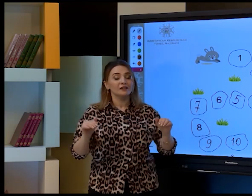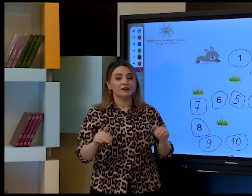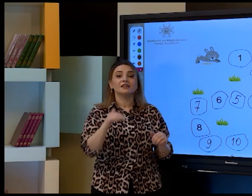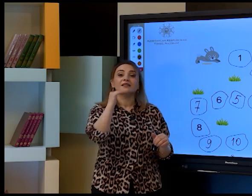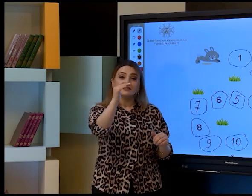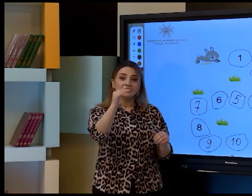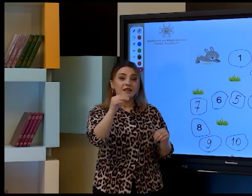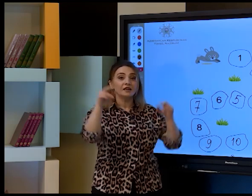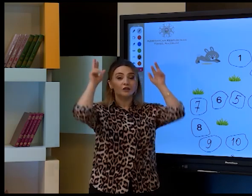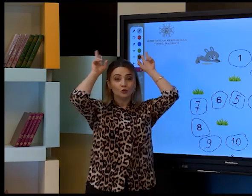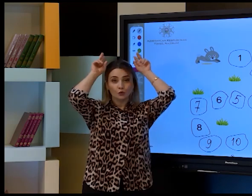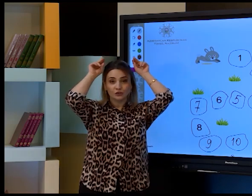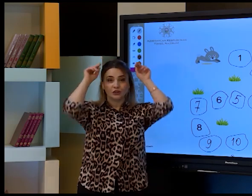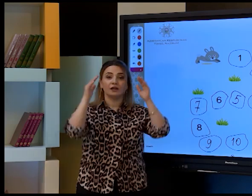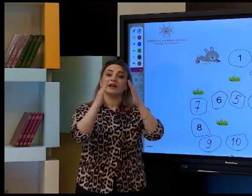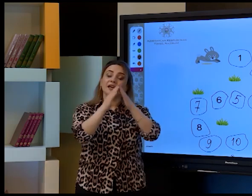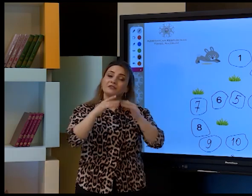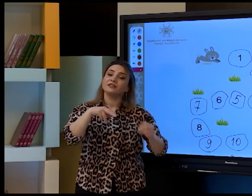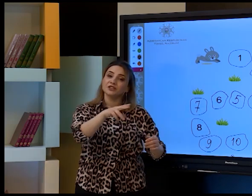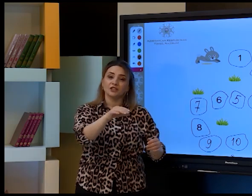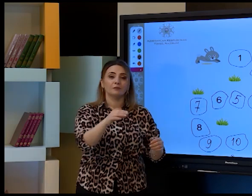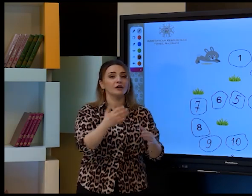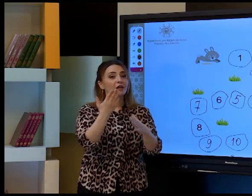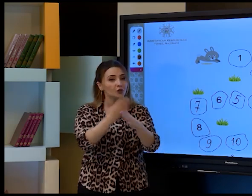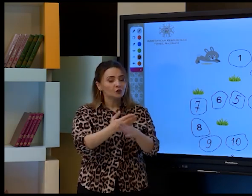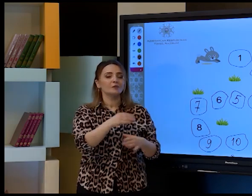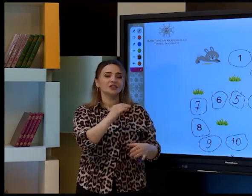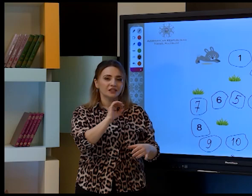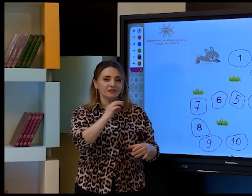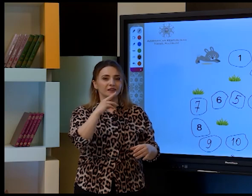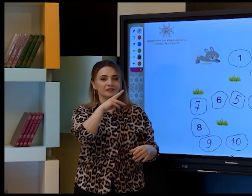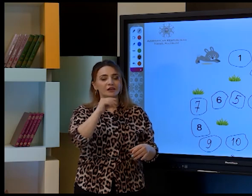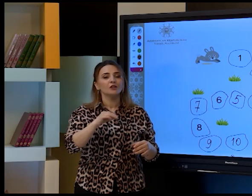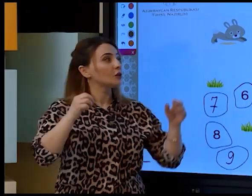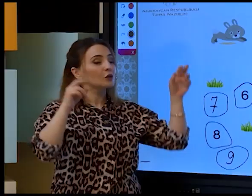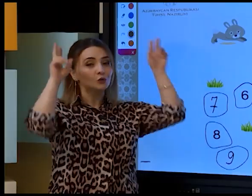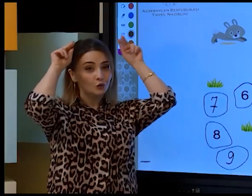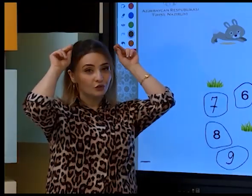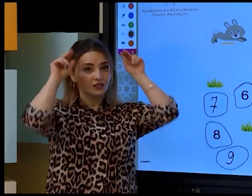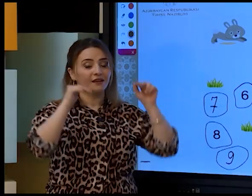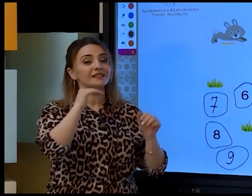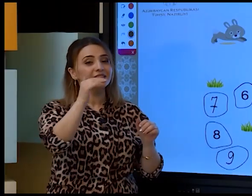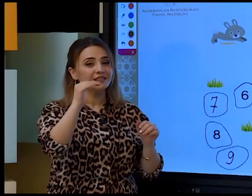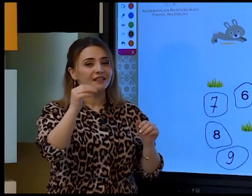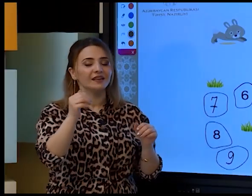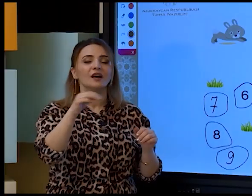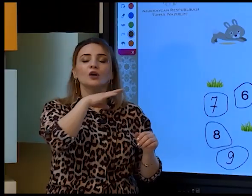Uşaqlar, sizler dovşana evinə getməyə kömək etdiniz. Dovşan sizlərə